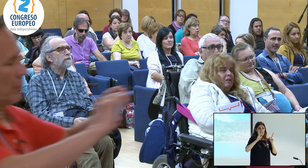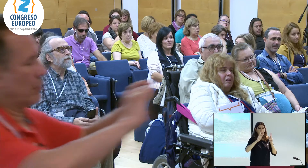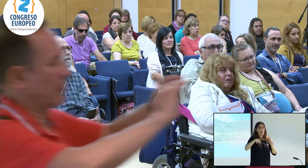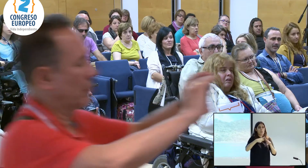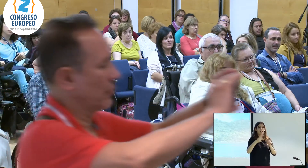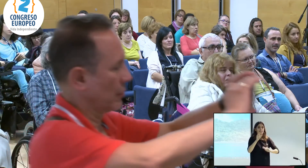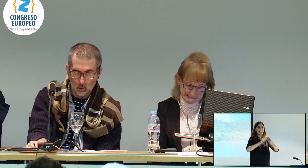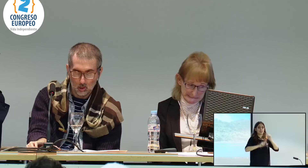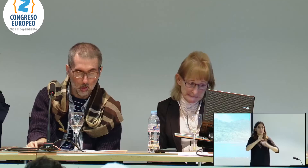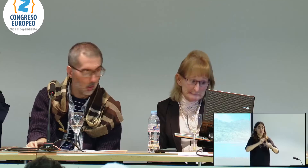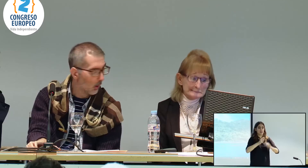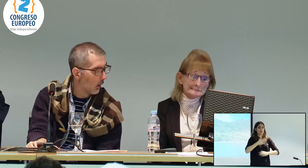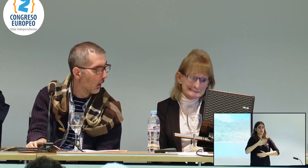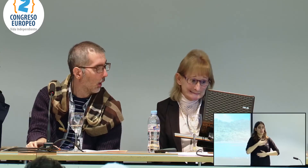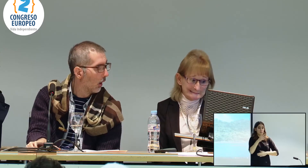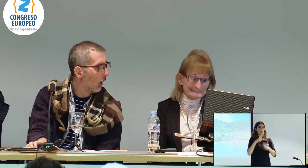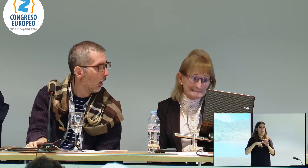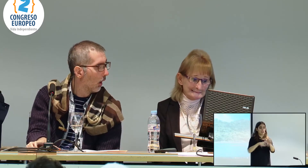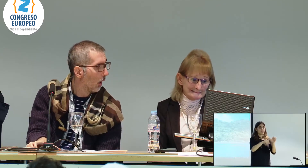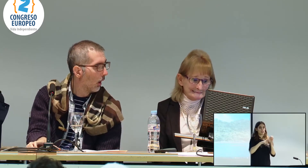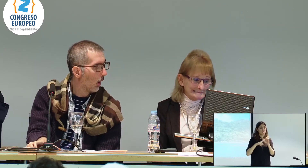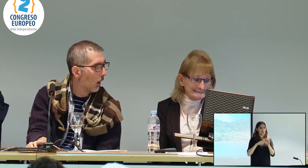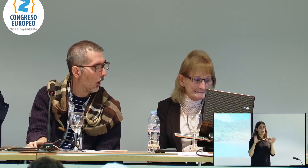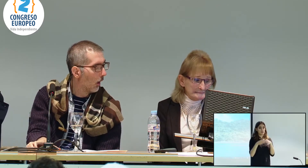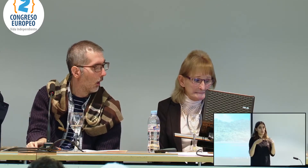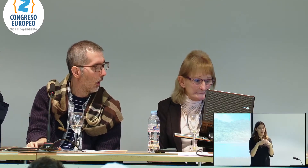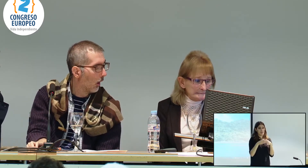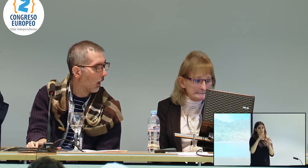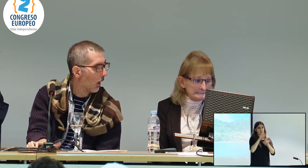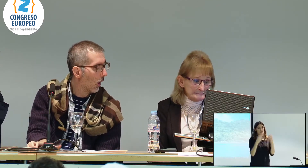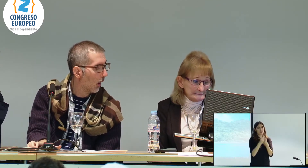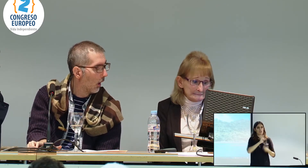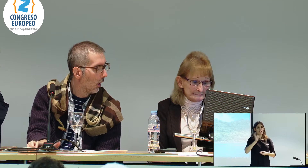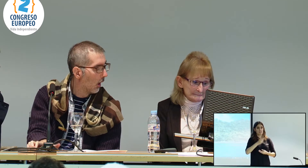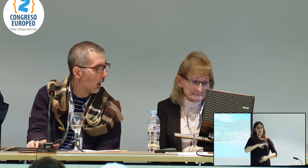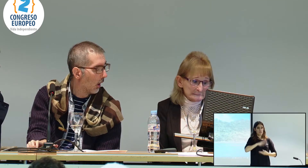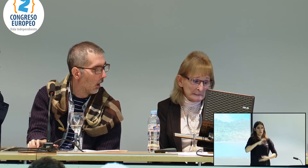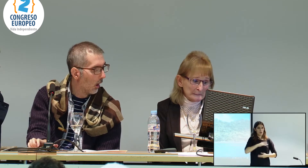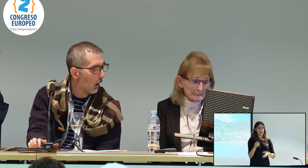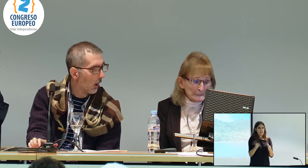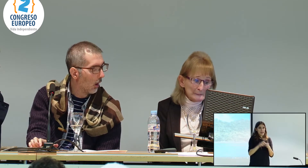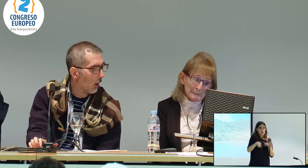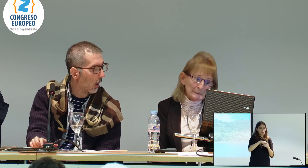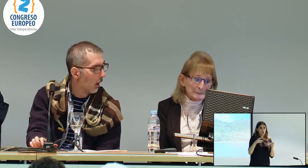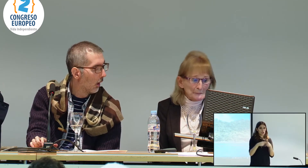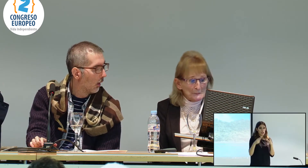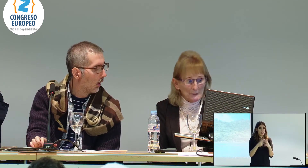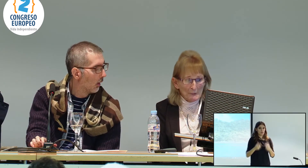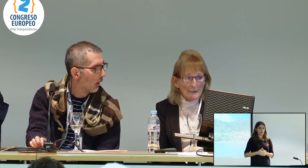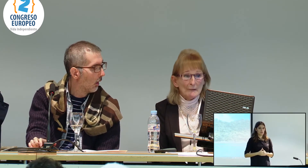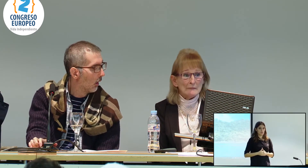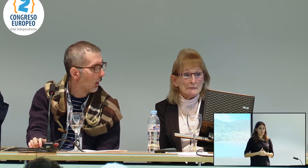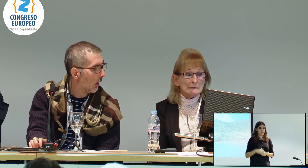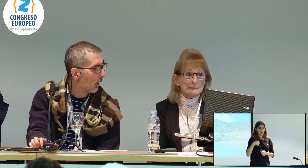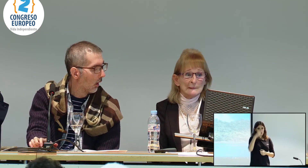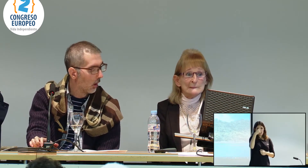Asociación Solcom para la solidaridad comunitaria de las personas con diversidad funcional y la inclusión social. Sé muy bien